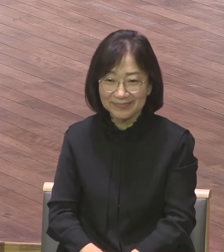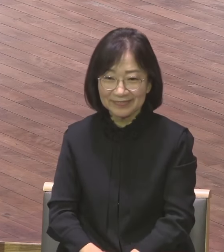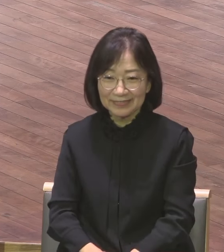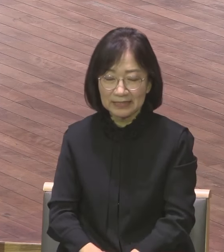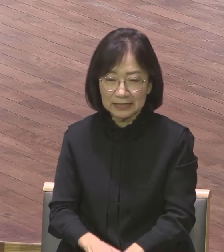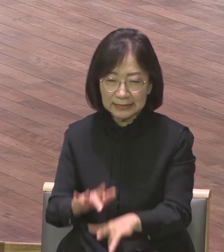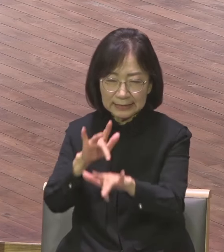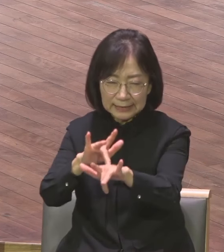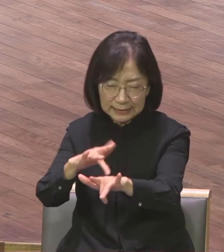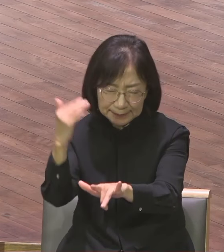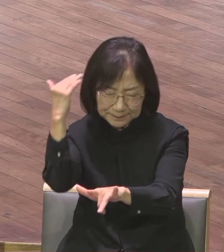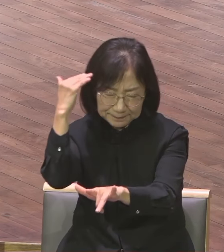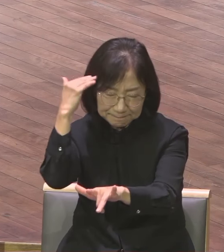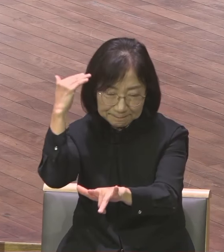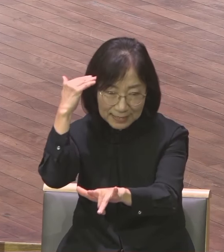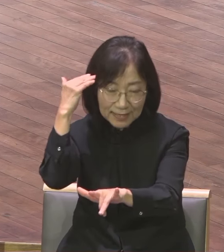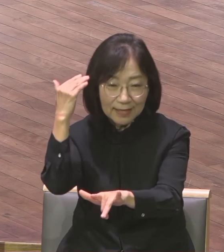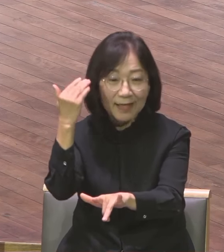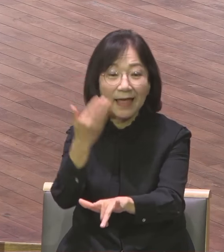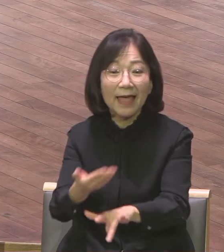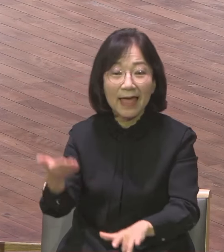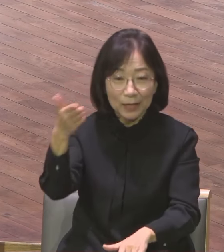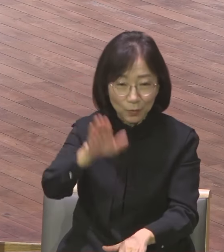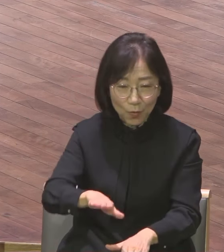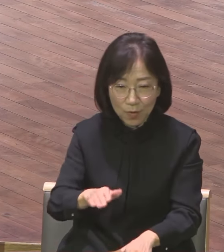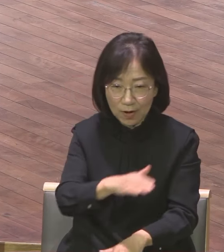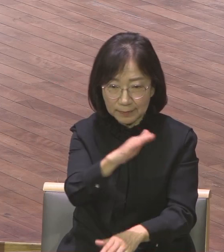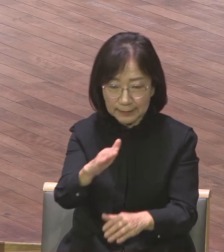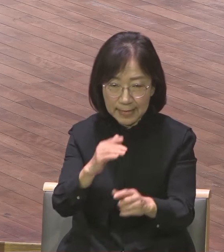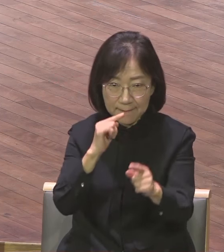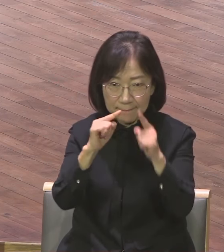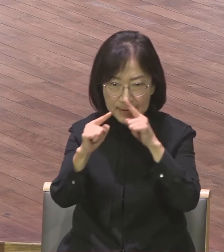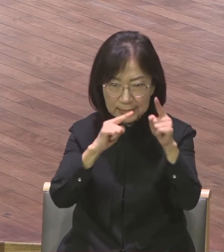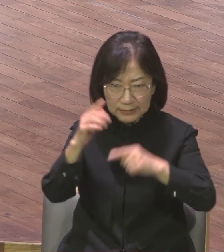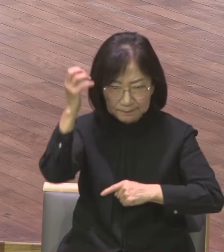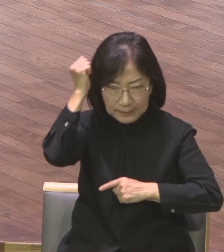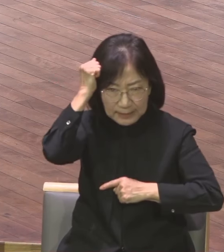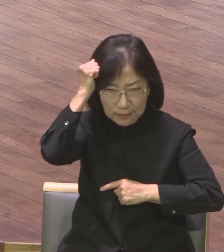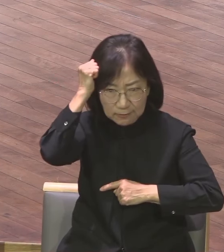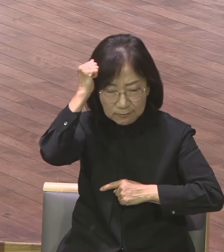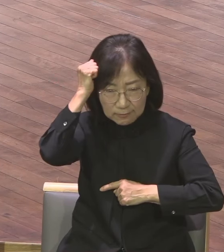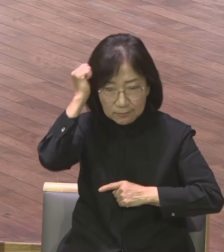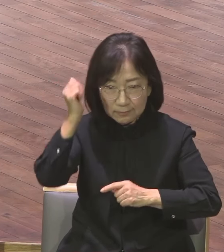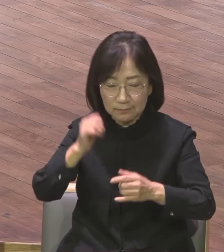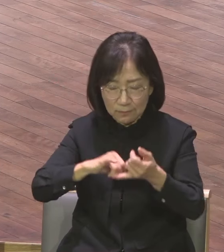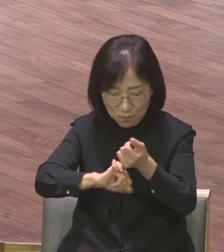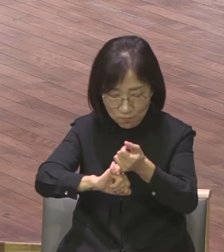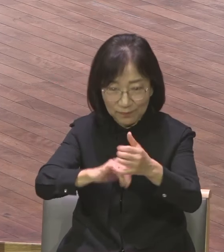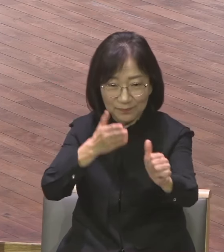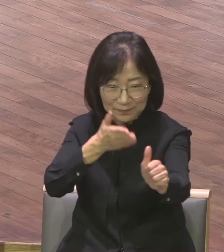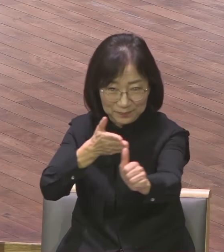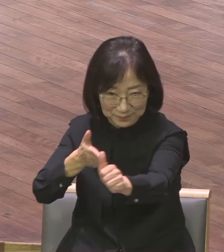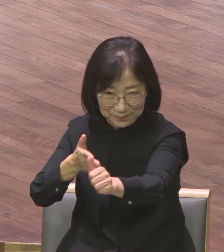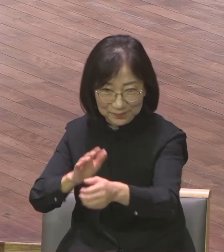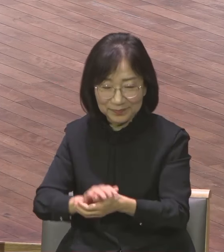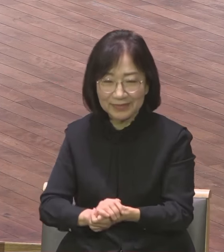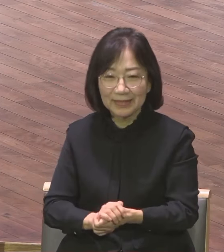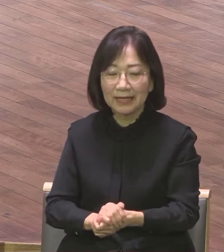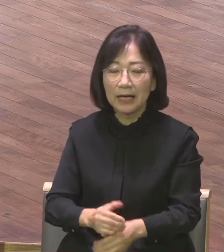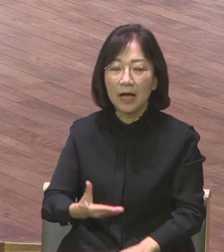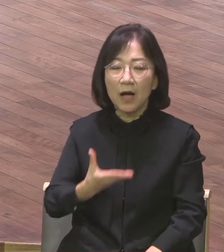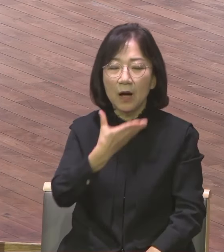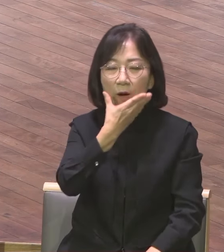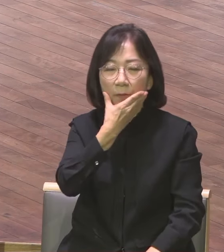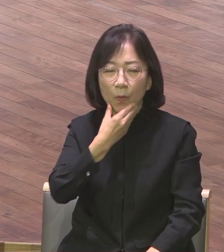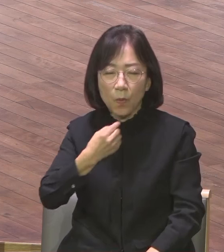사단이 아무리 흔들어도 강단만 잡으시기 바랍니다. 복음의 절대 가치가